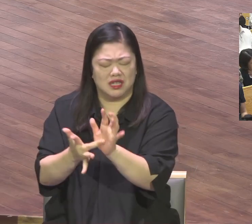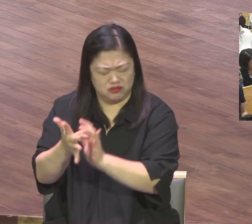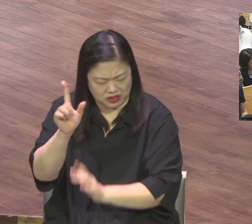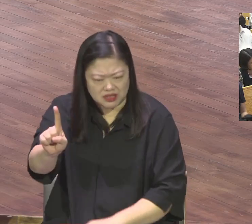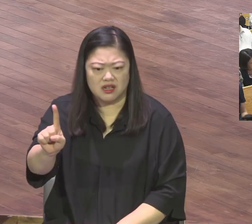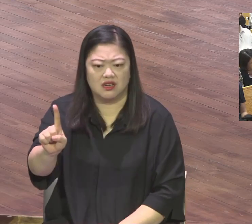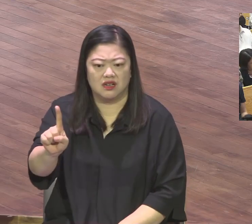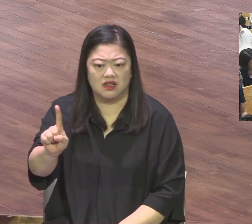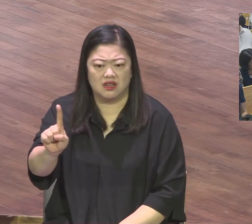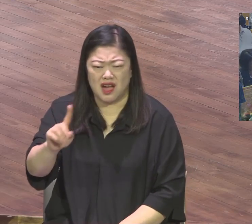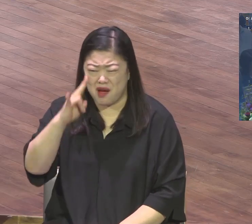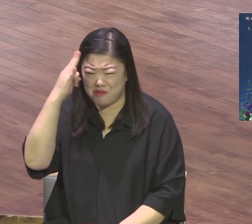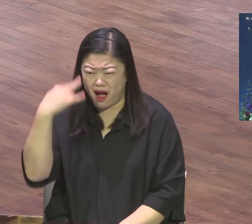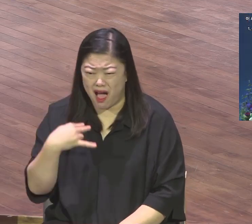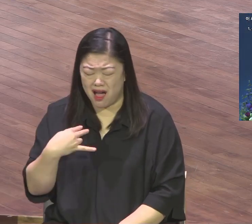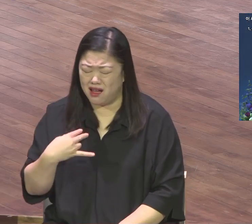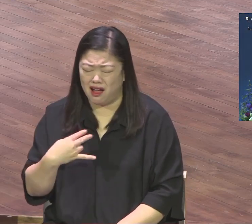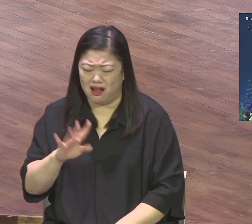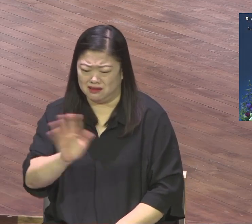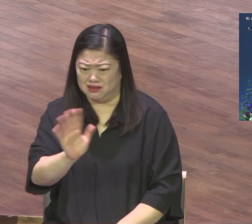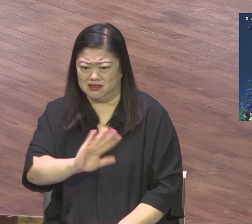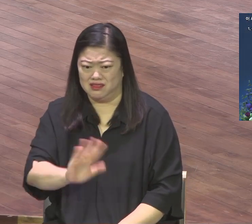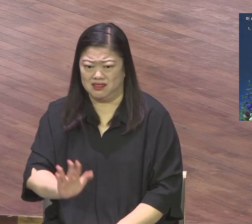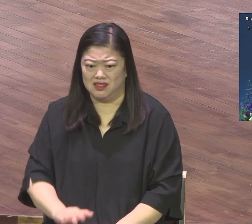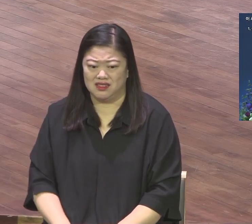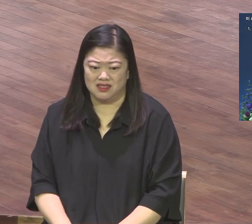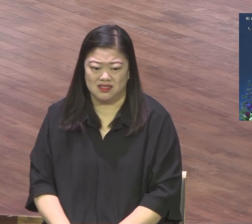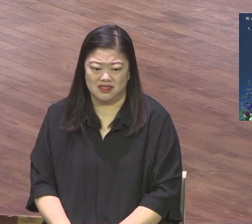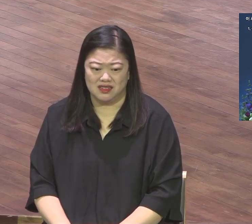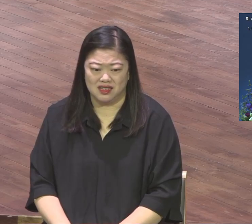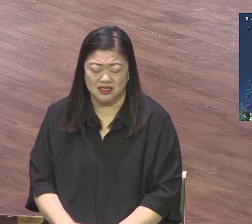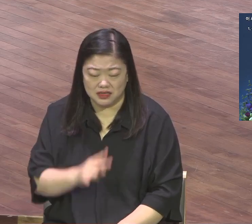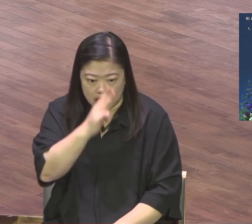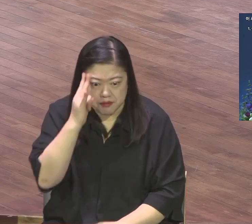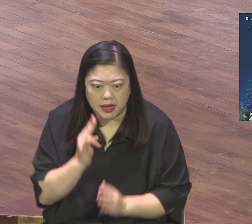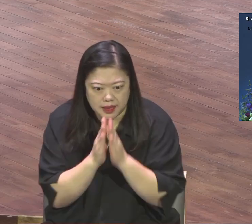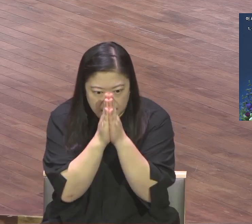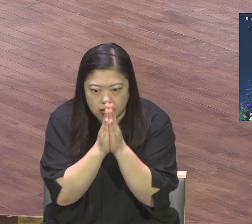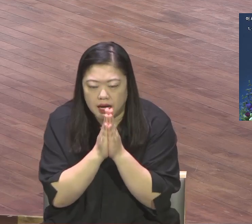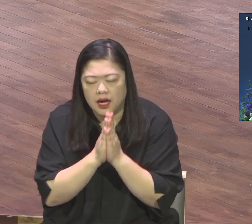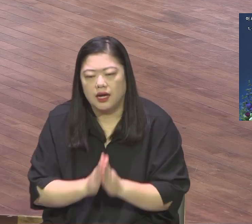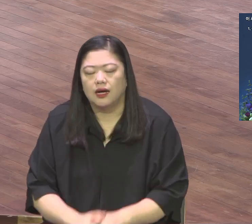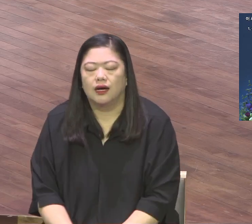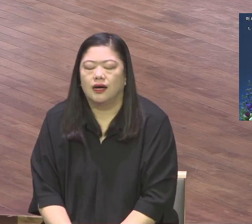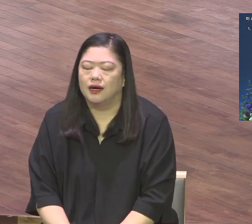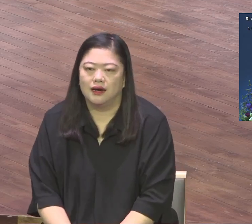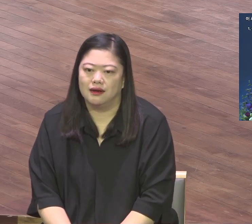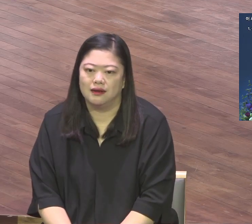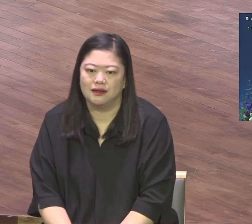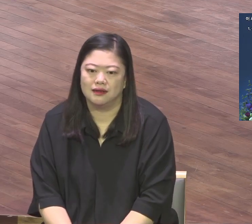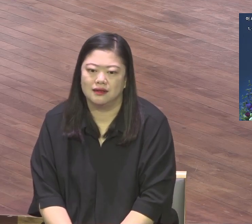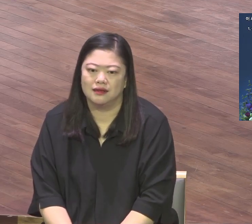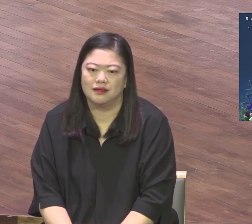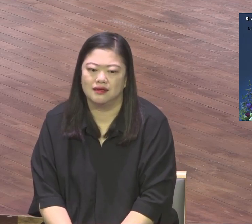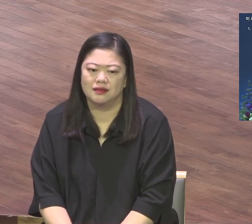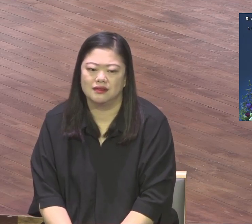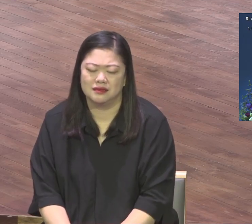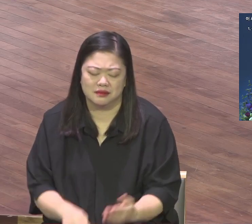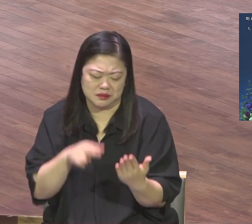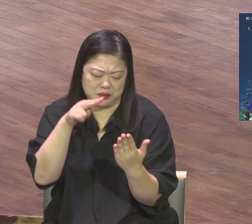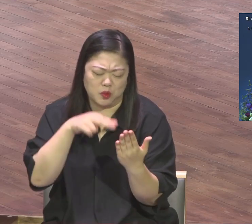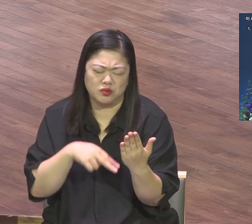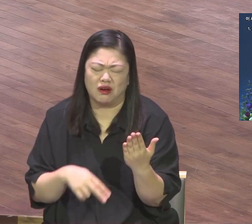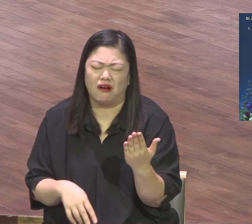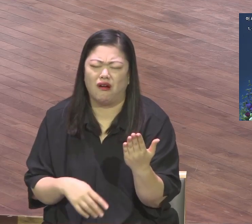열정을 가지고 그래 열심히 덕심인데 그런 사람들 엄청 많이 5천 종족 2-3천 나라 어떻게